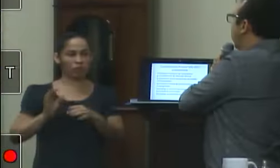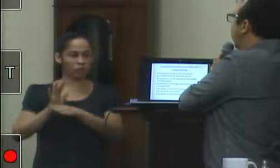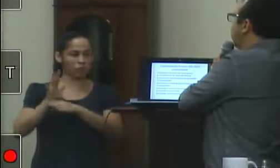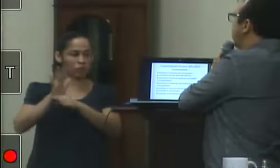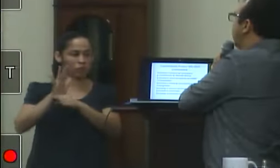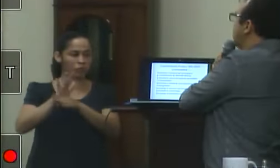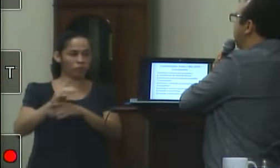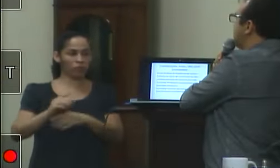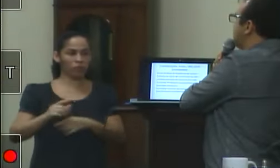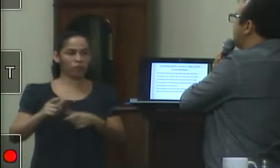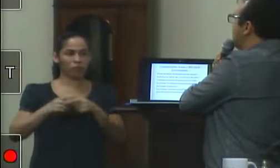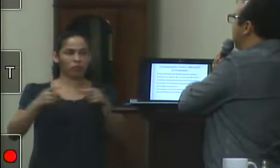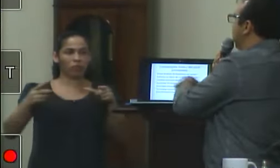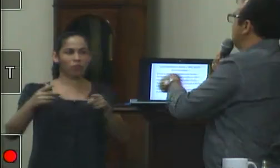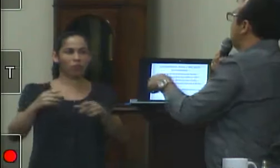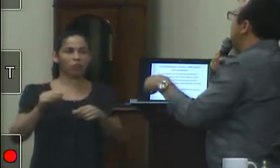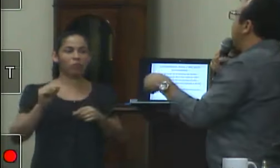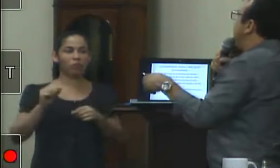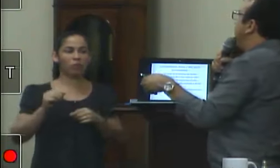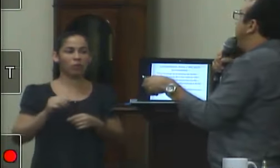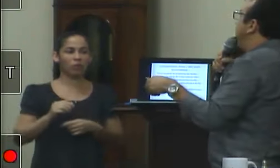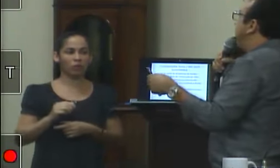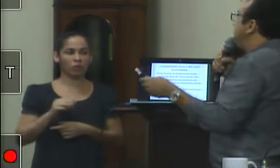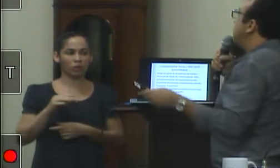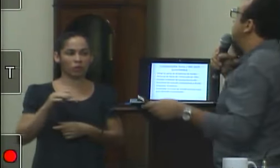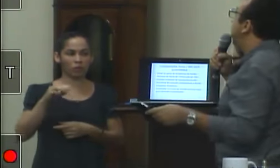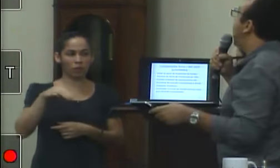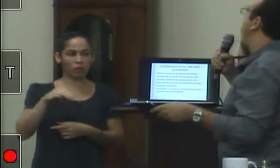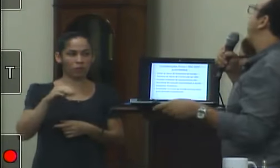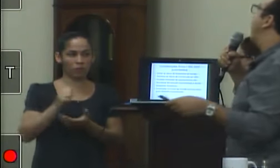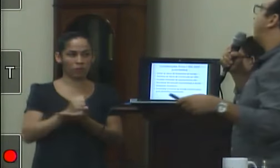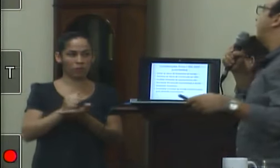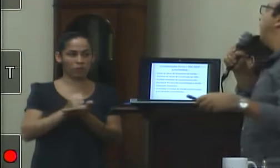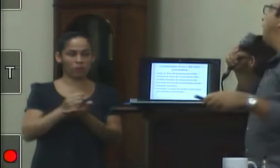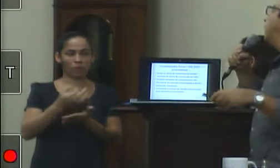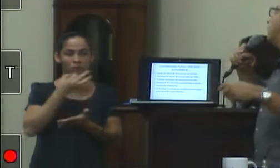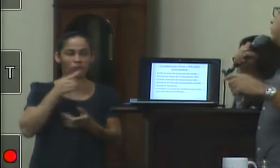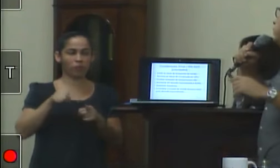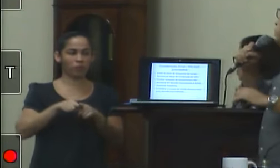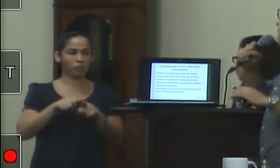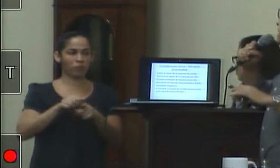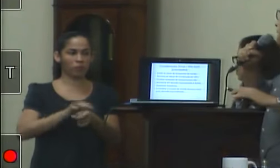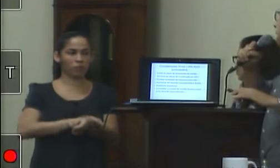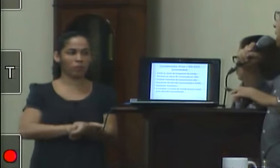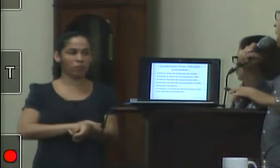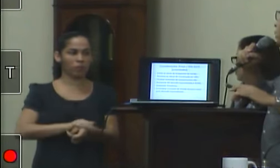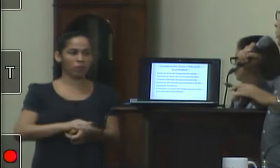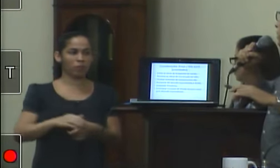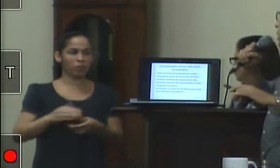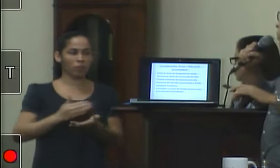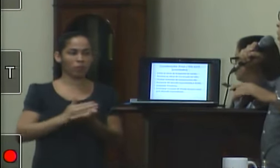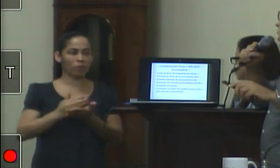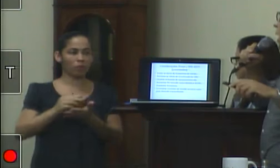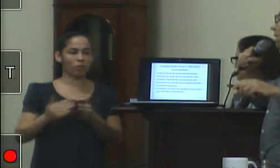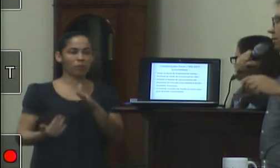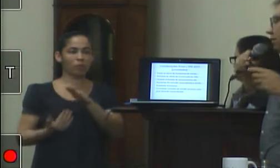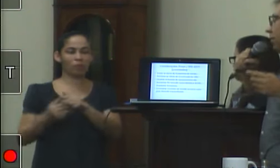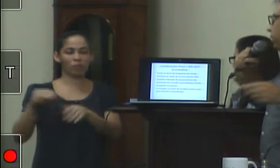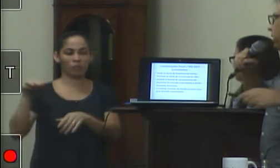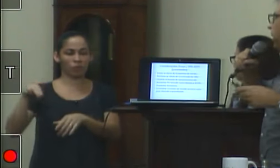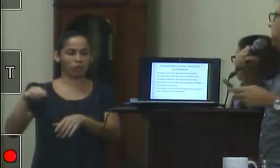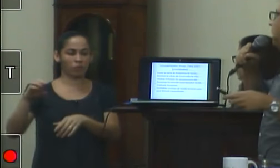cobertura da relação municipal de medicamentos. Iniciar até mais tardar novembro